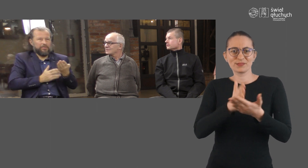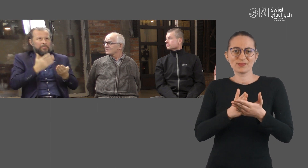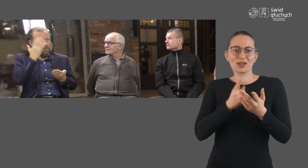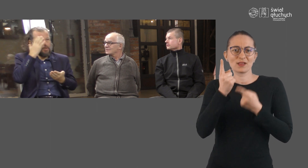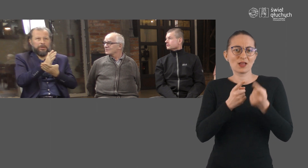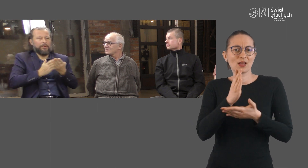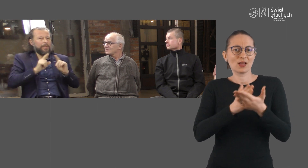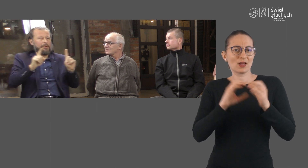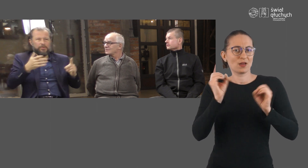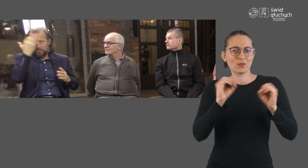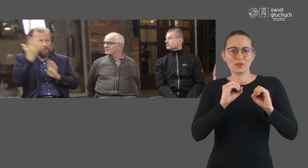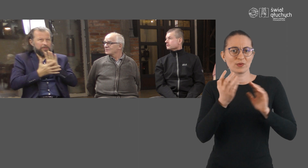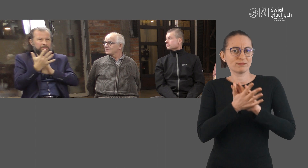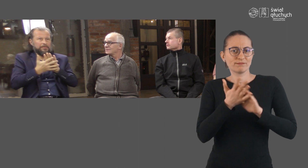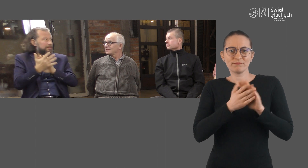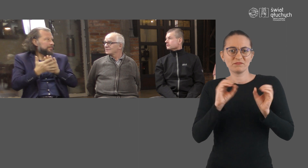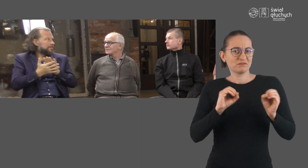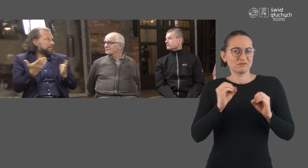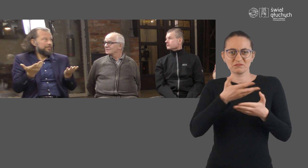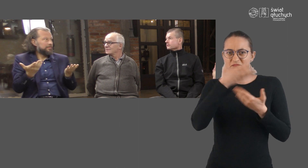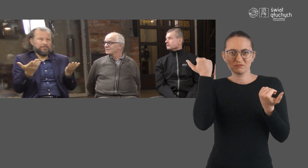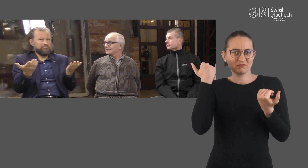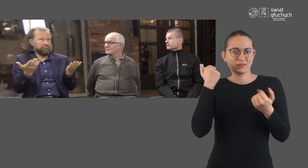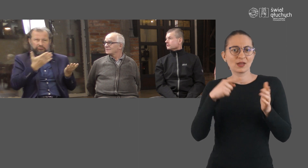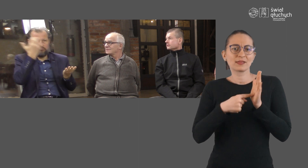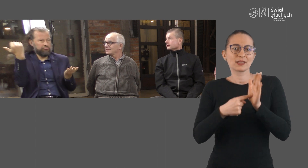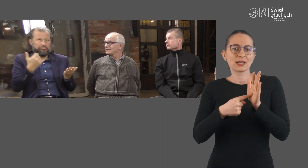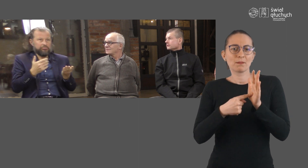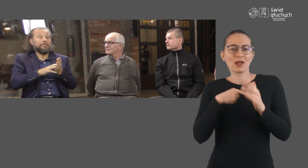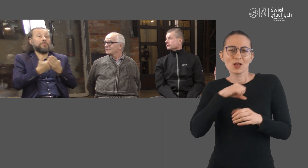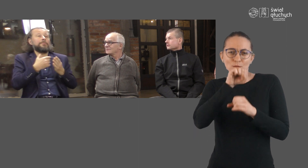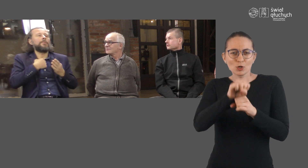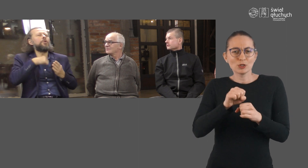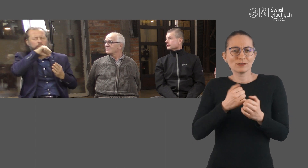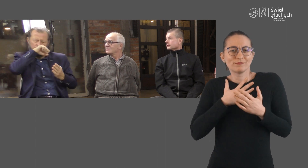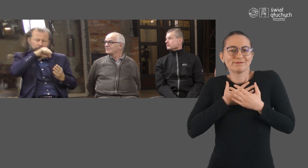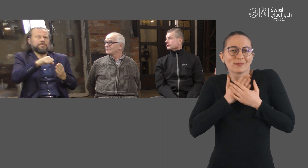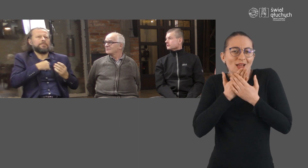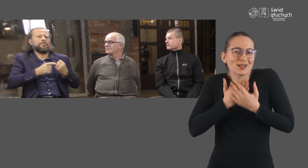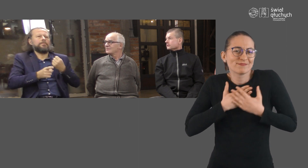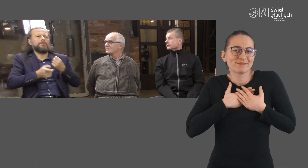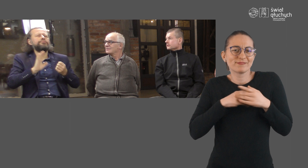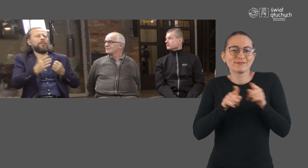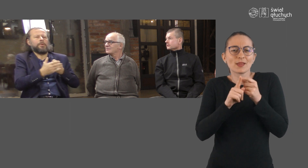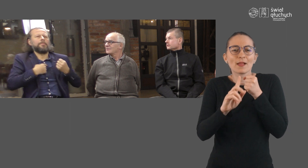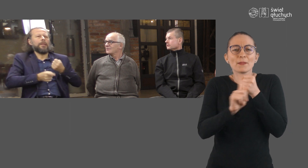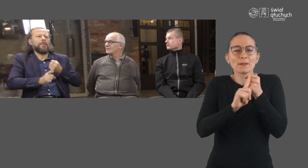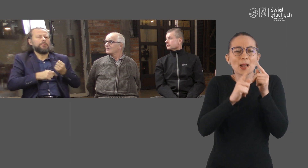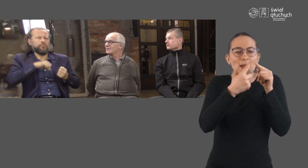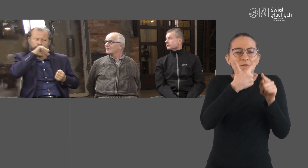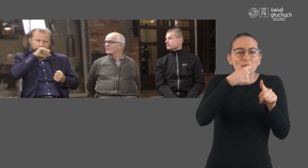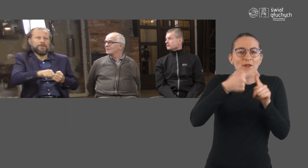lata w szkole nauckiej, ale wtedy nie bardzo migali. Część nauczycieli tylko migała. Tam kończyłam szkołę zawodową.